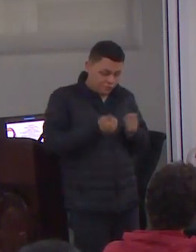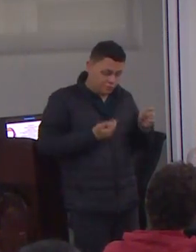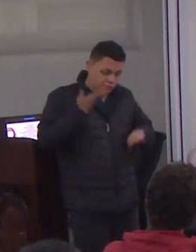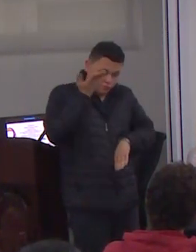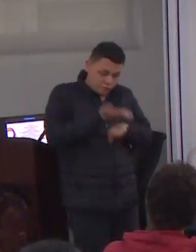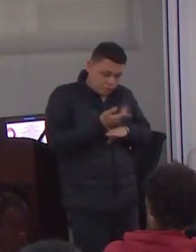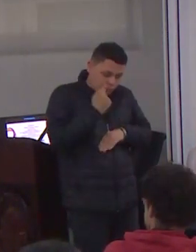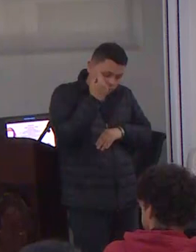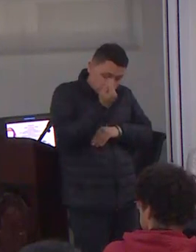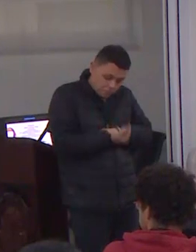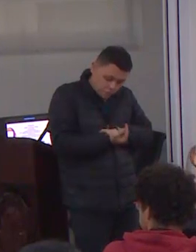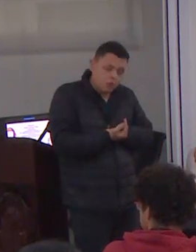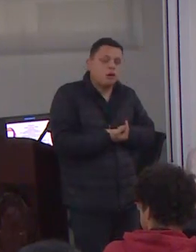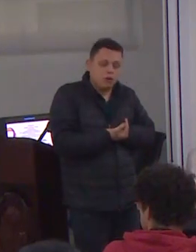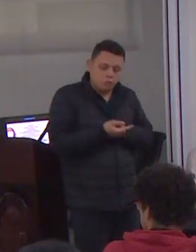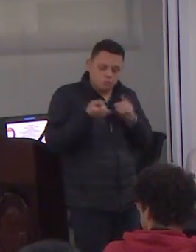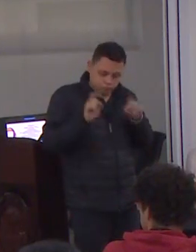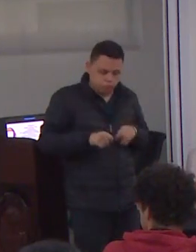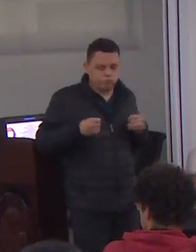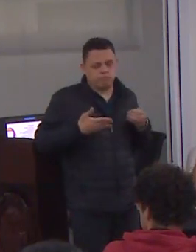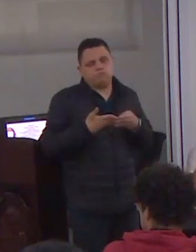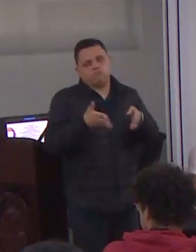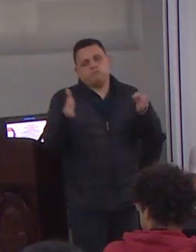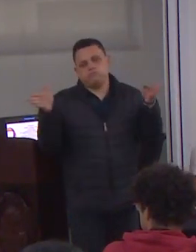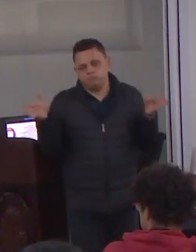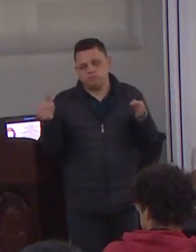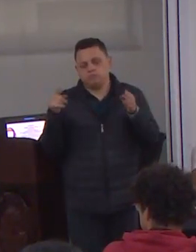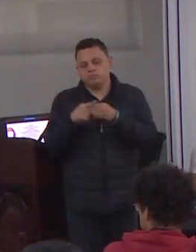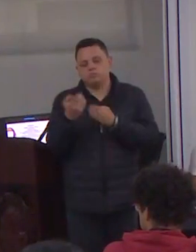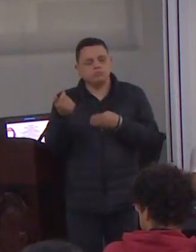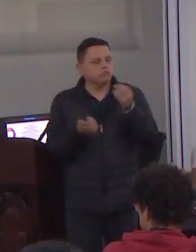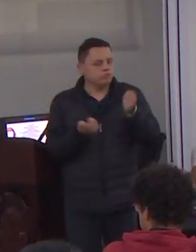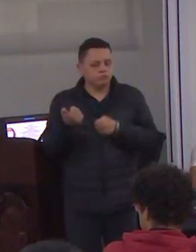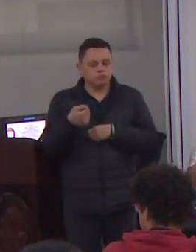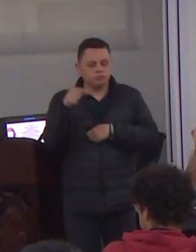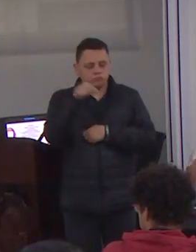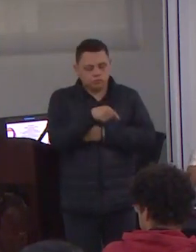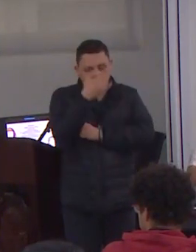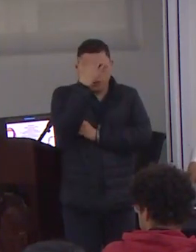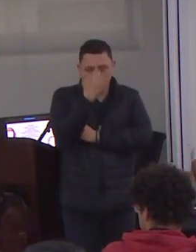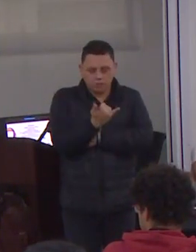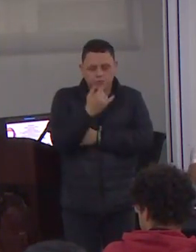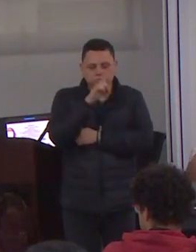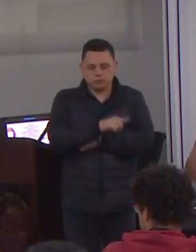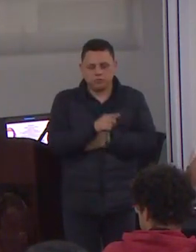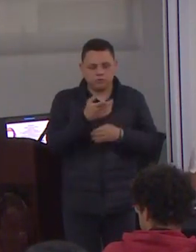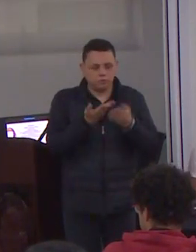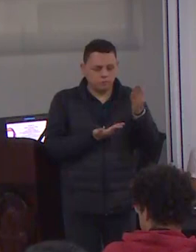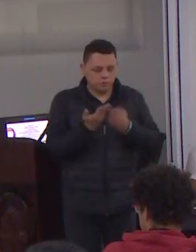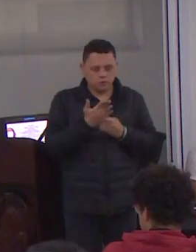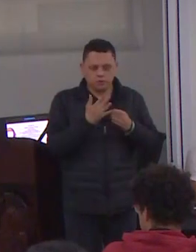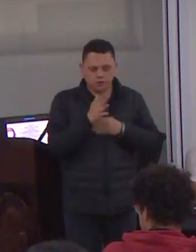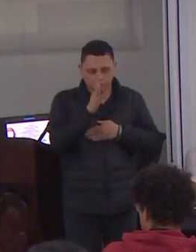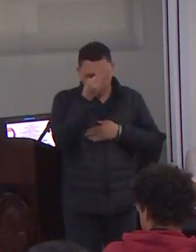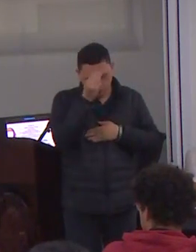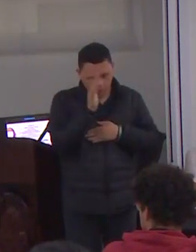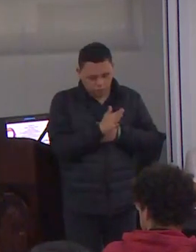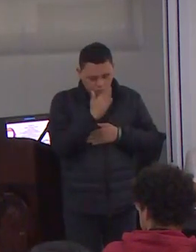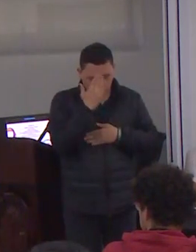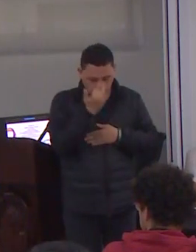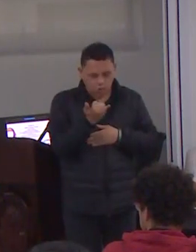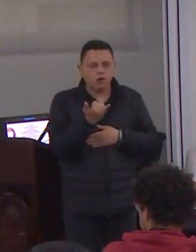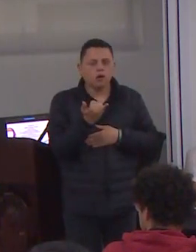específica también se puede ampliar desde el punto de vista digamos académico y el área que trabajamos desde lo académico